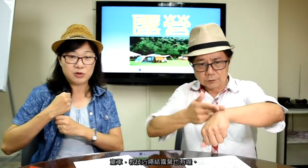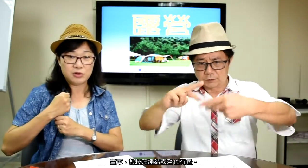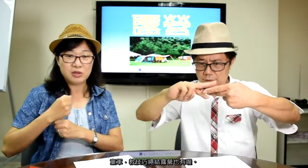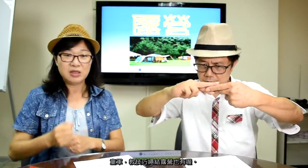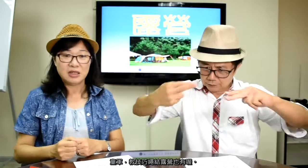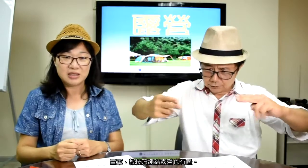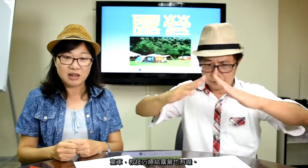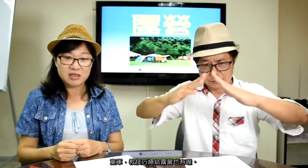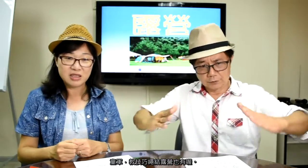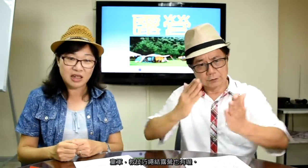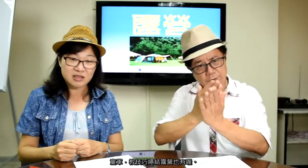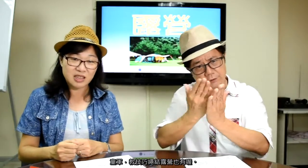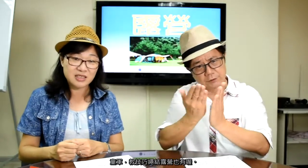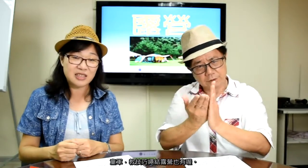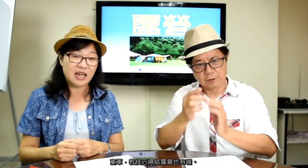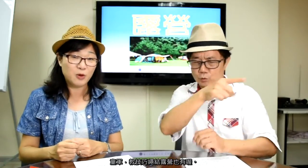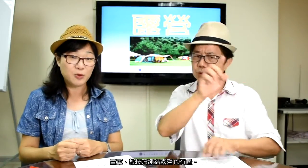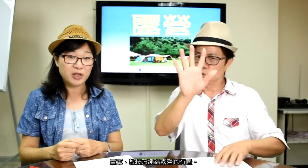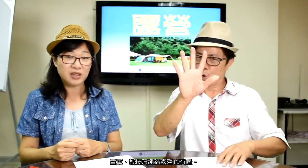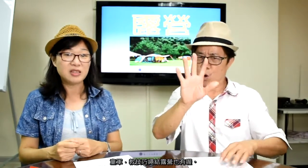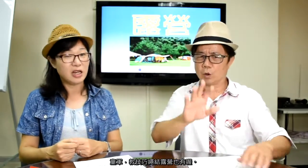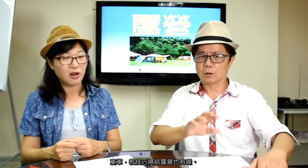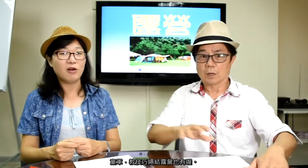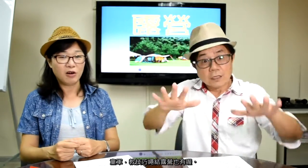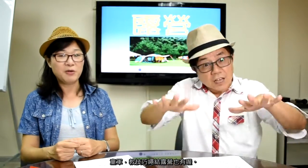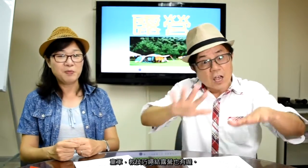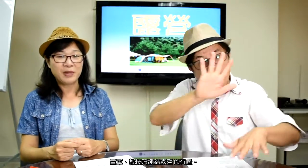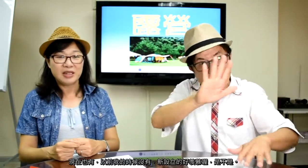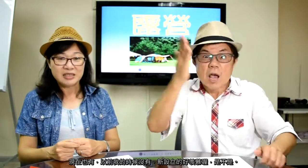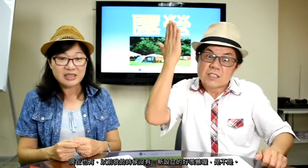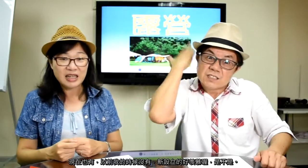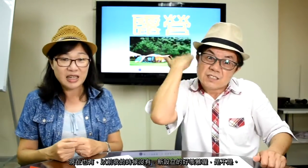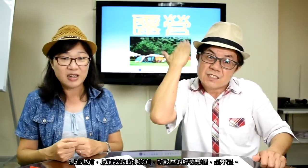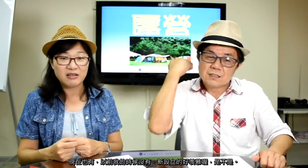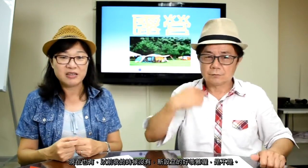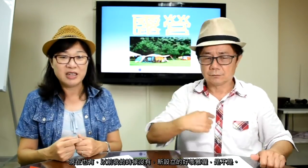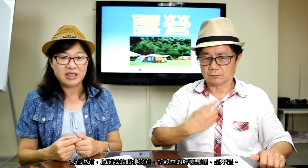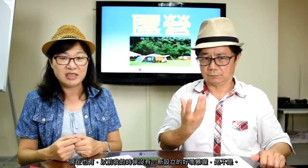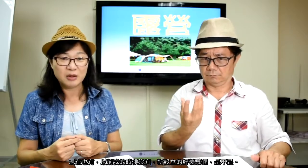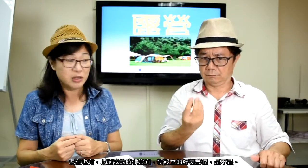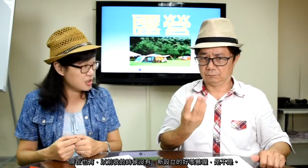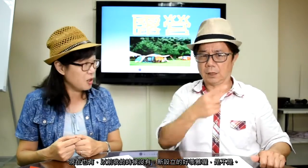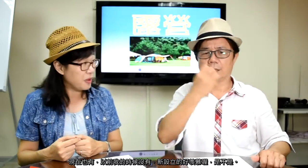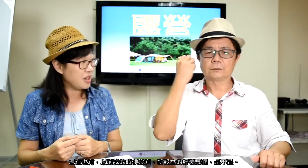童军教技巧绳结露营也有哦，现在也有，以前我的时候没